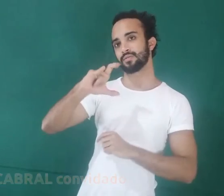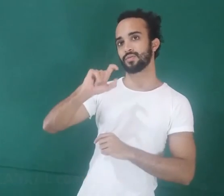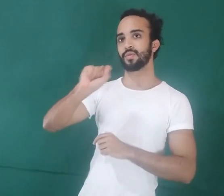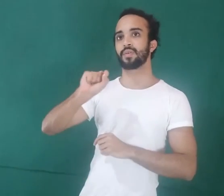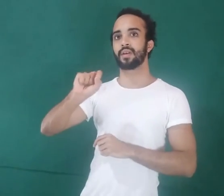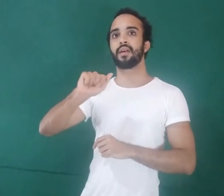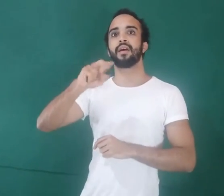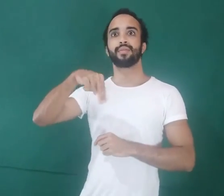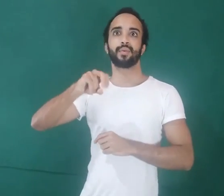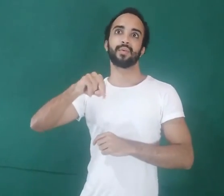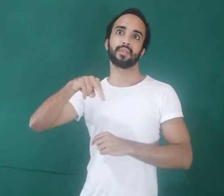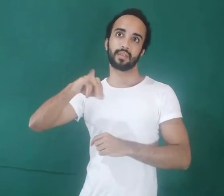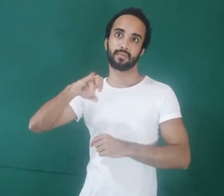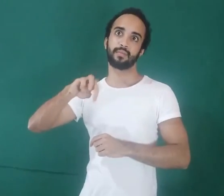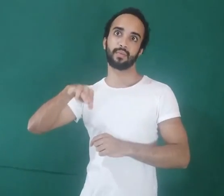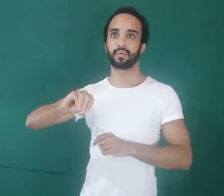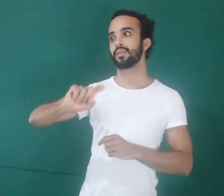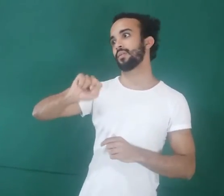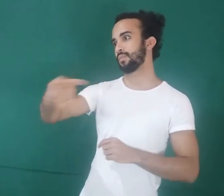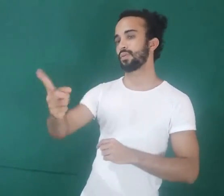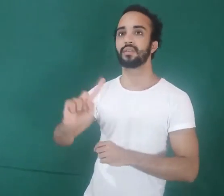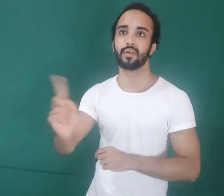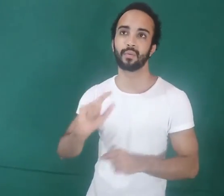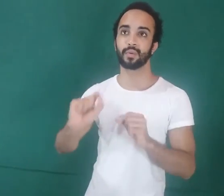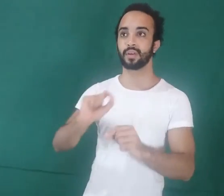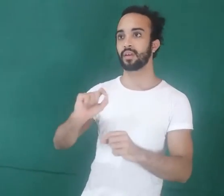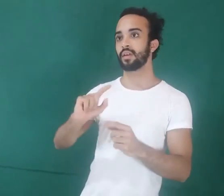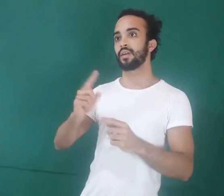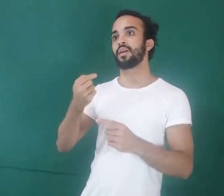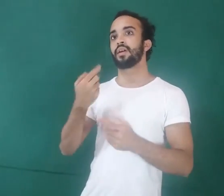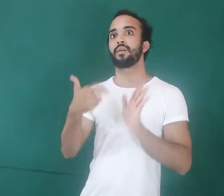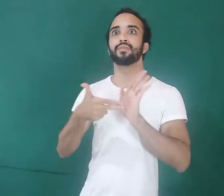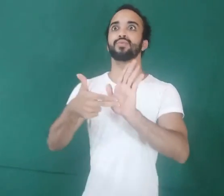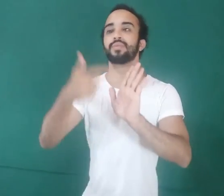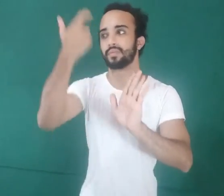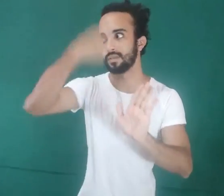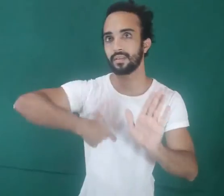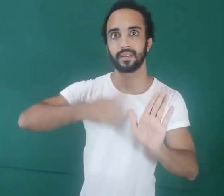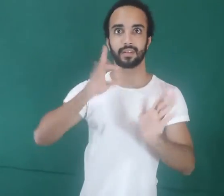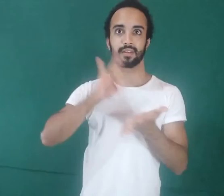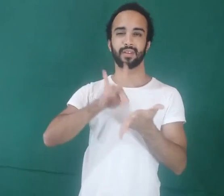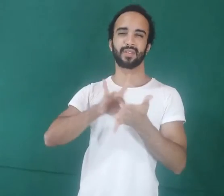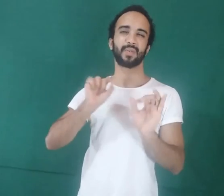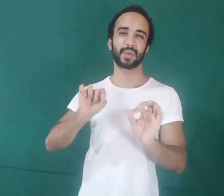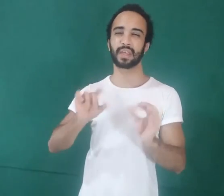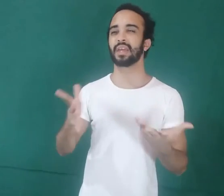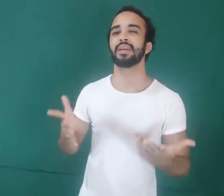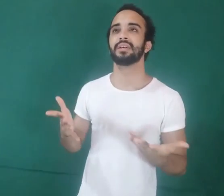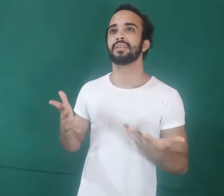anônimo e depois a gente saiu do anonimato, e essa saída do anonimato foi uma coisa bem egóica de algumas pessoas, e depois eu acho que isso